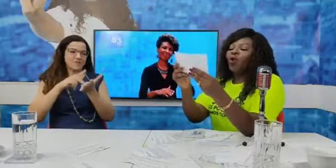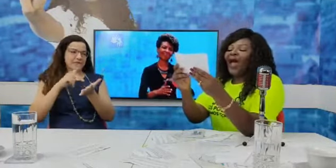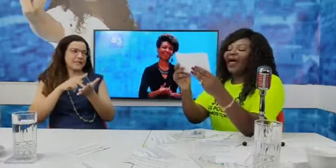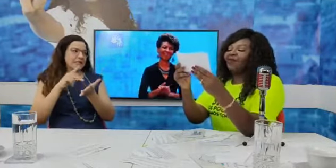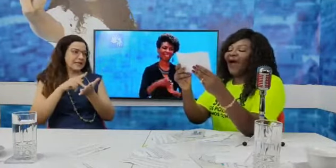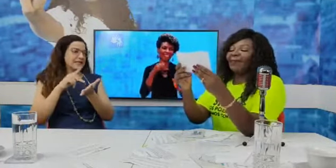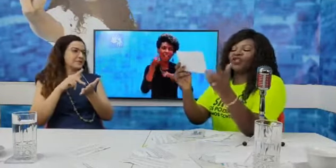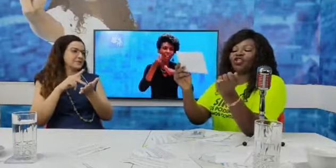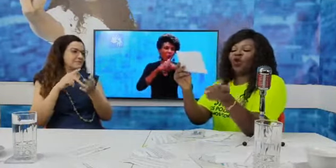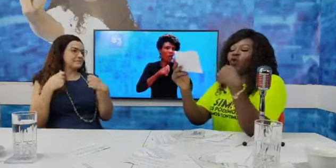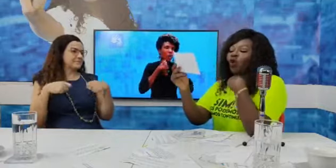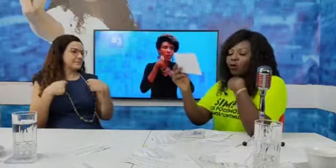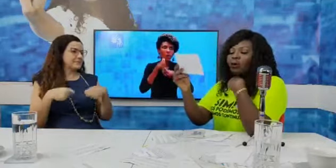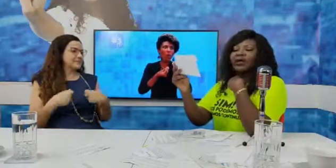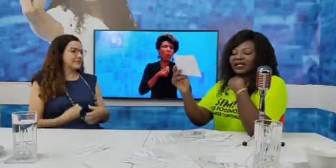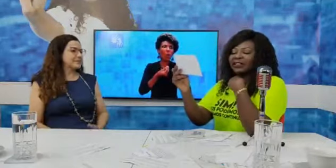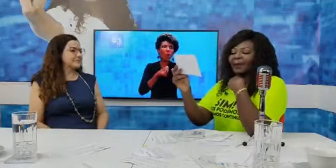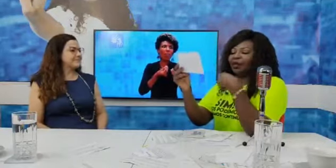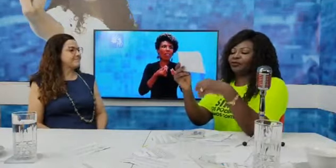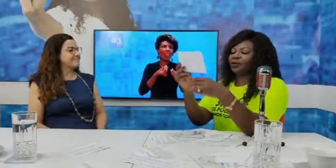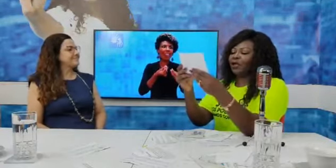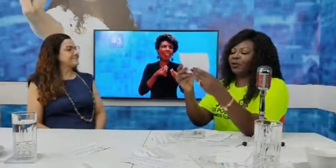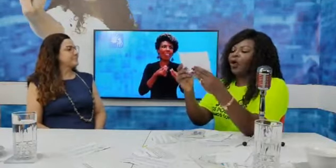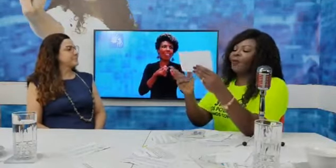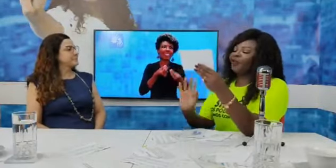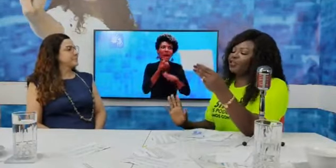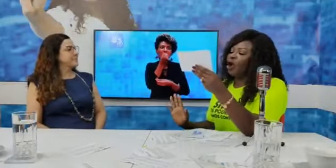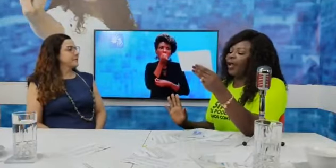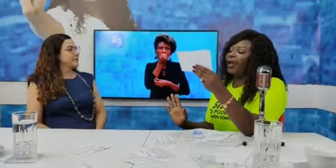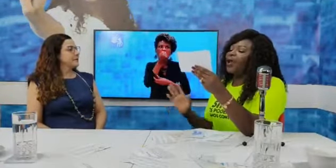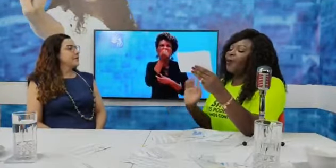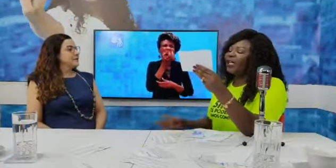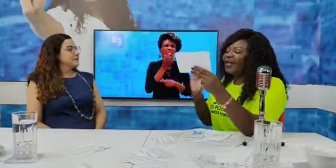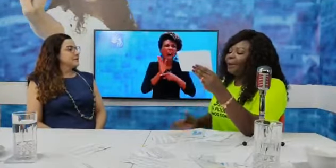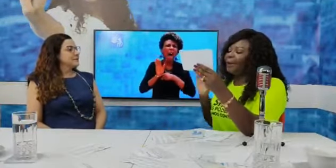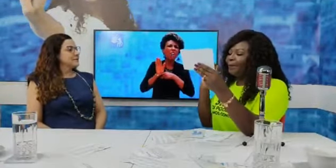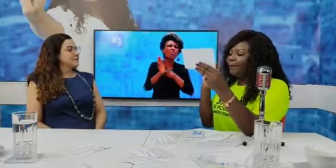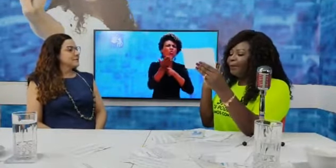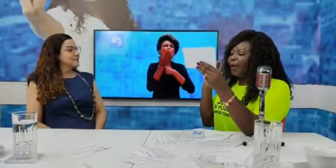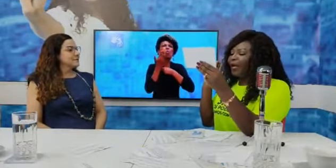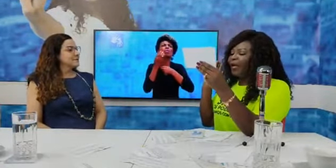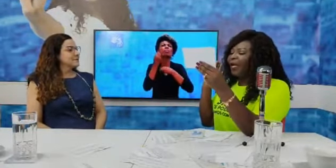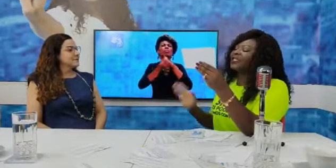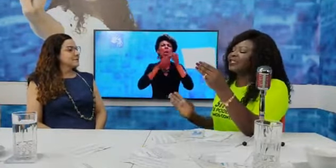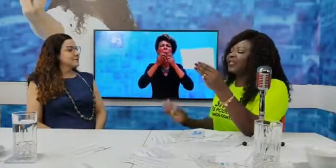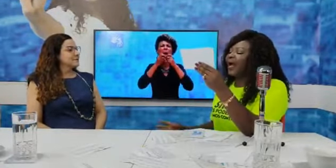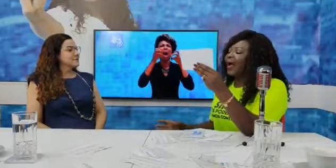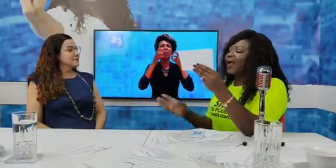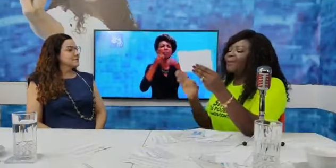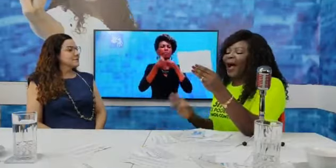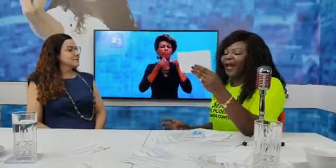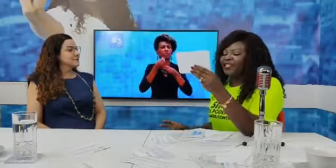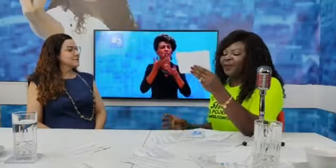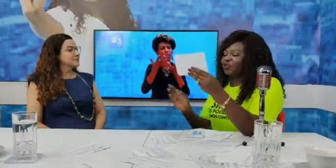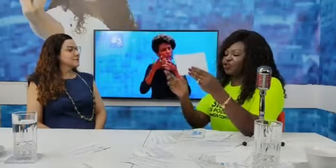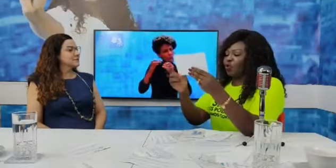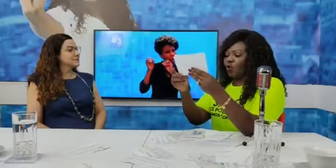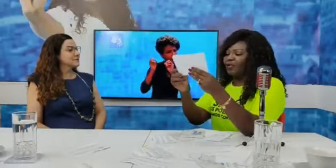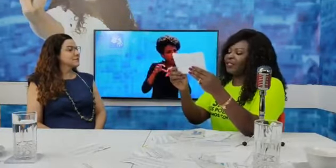Como ela vai pedir socorro? Ele está perguntando. Professora, poderia ensinar para